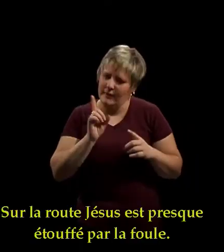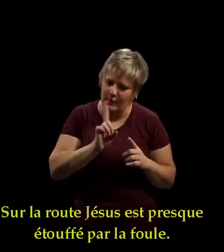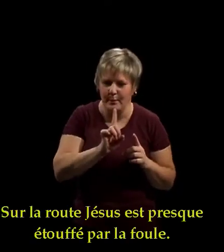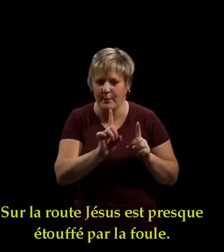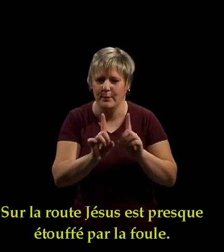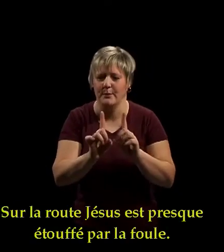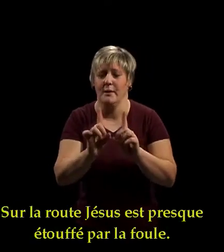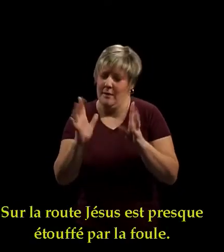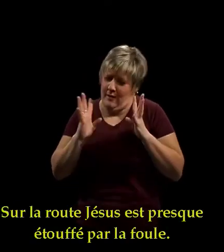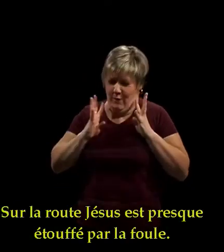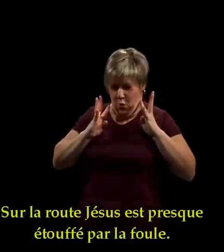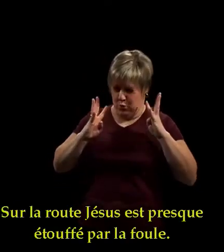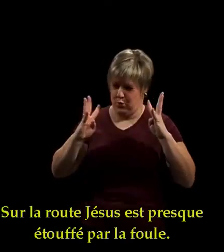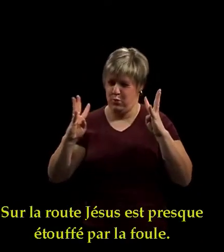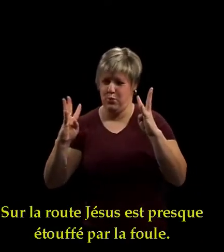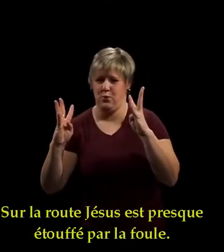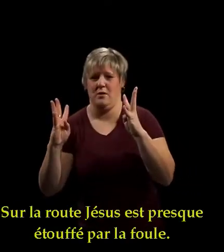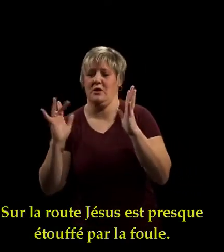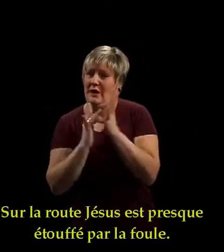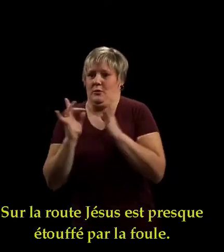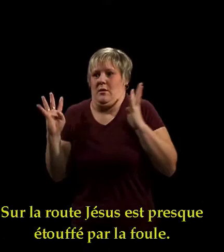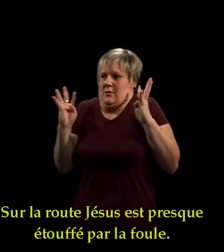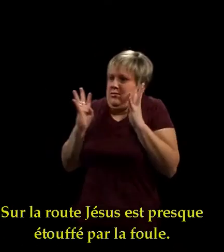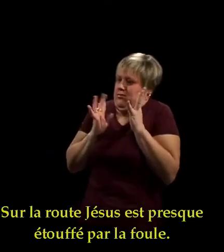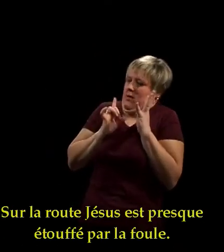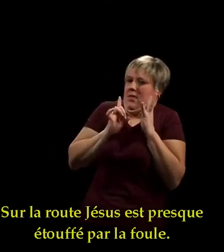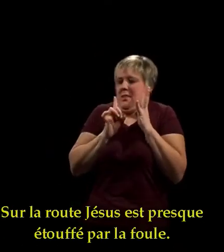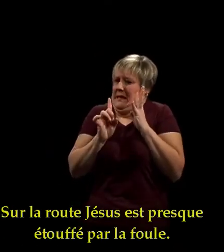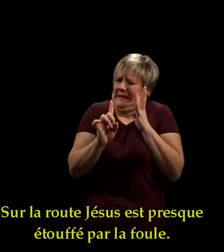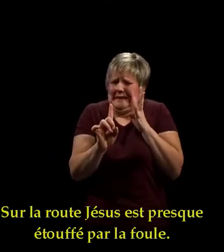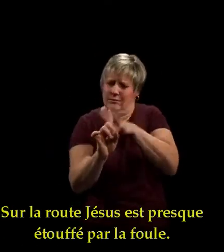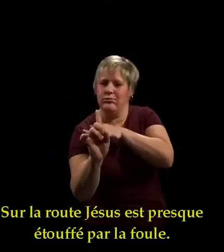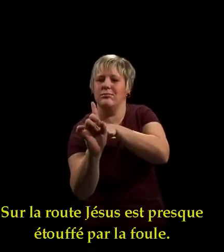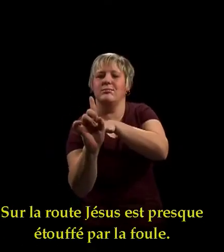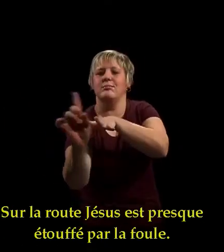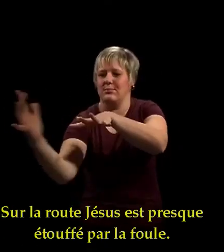Sur la route, Jésus est presque étouffé par la foule.